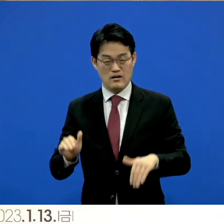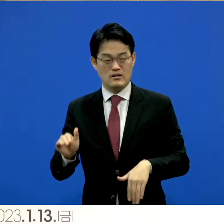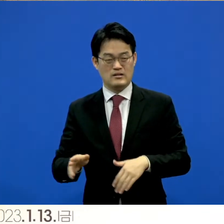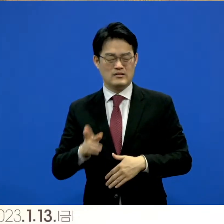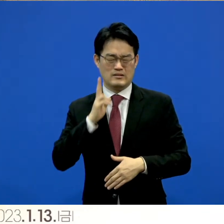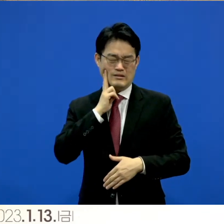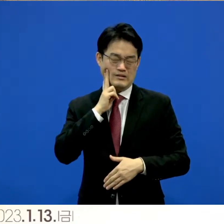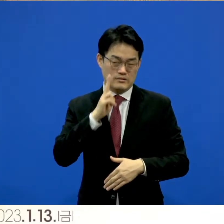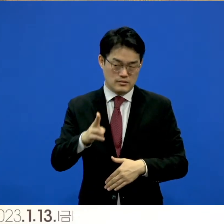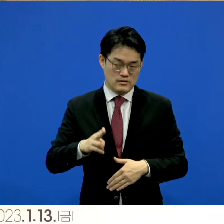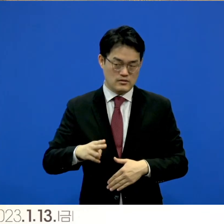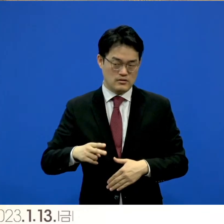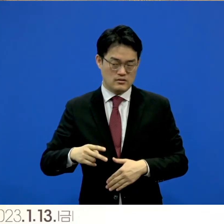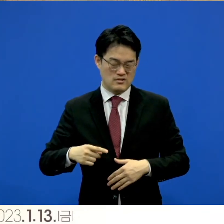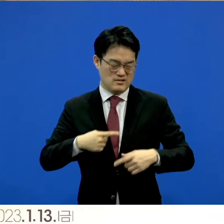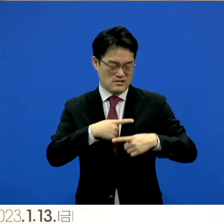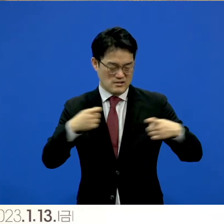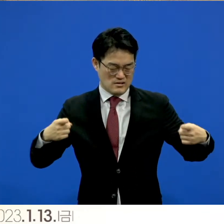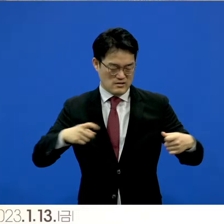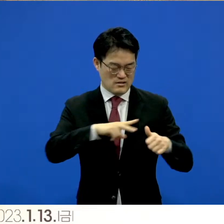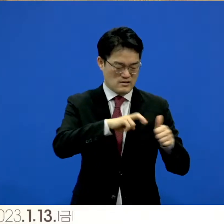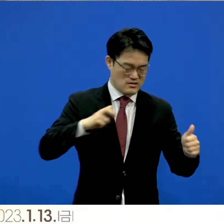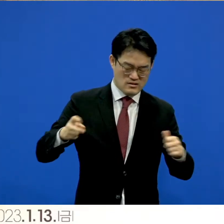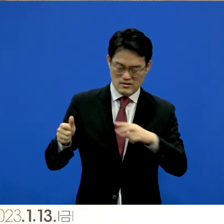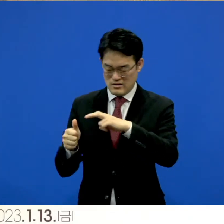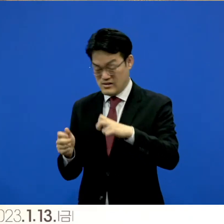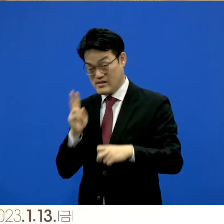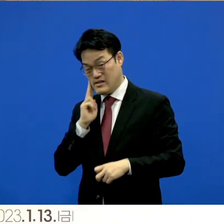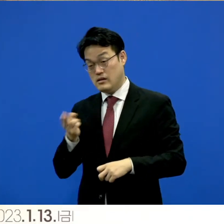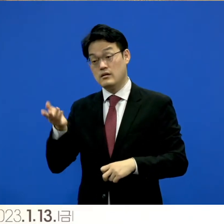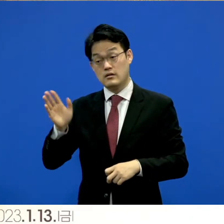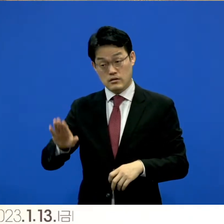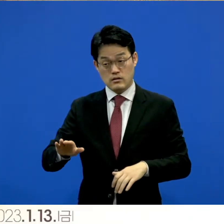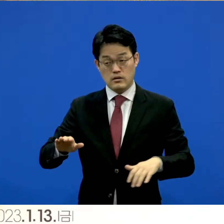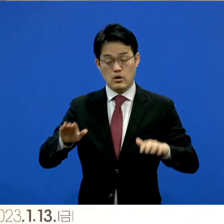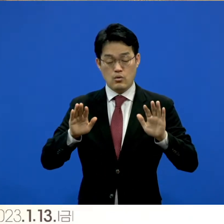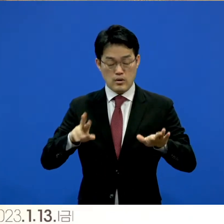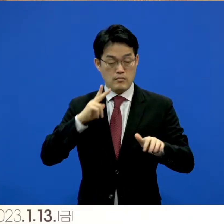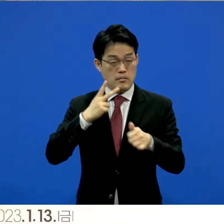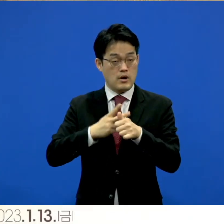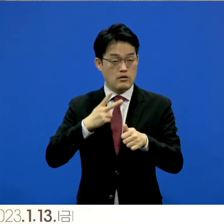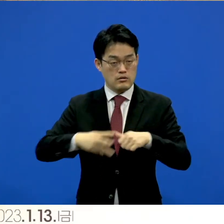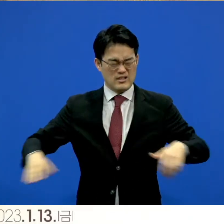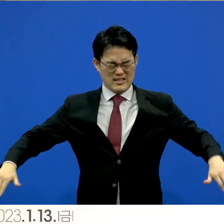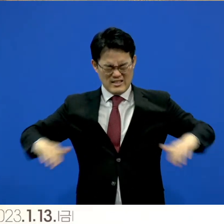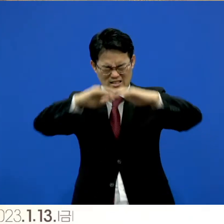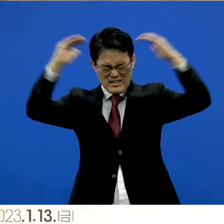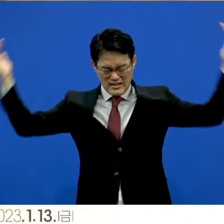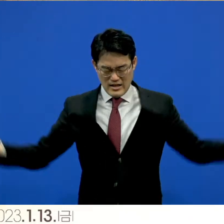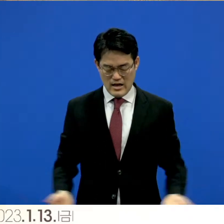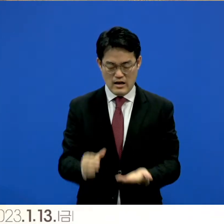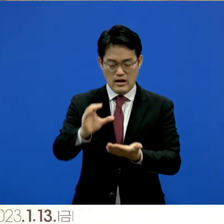바울은 다 그리스도 예수 안에서 하나이니라.